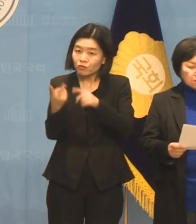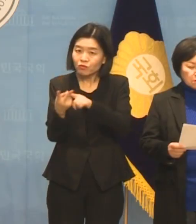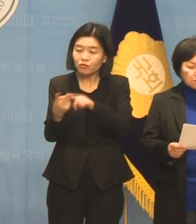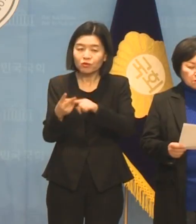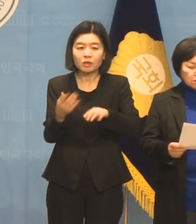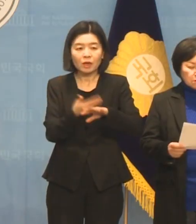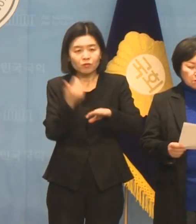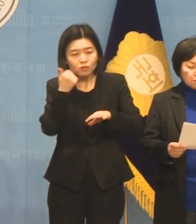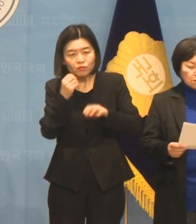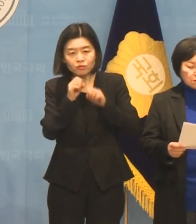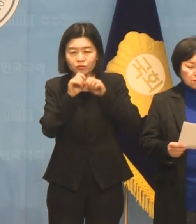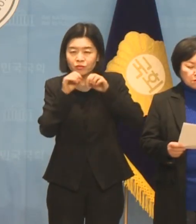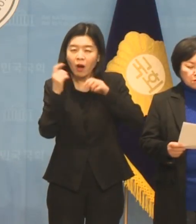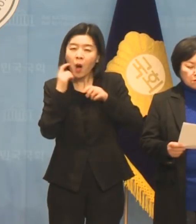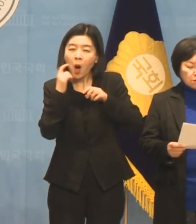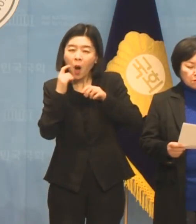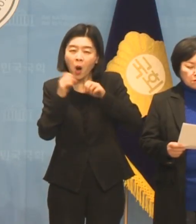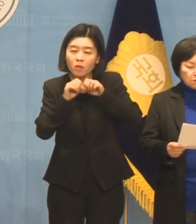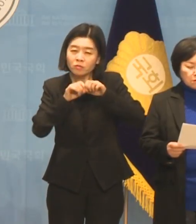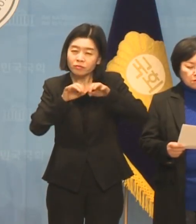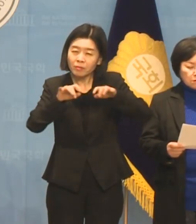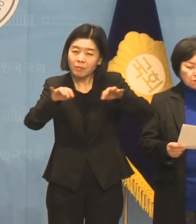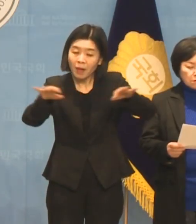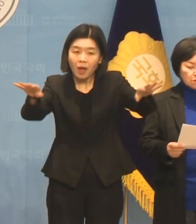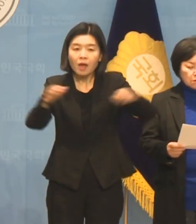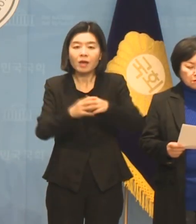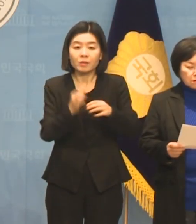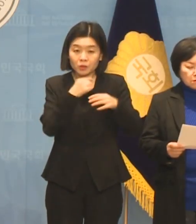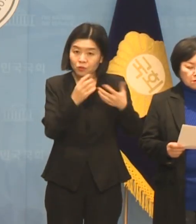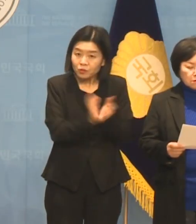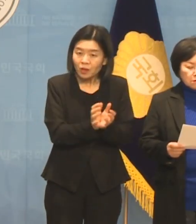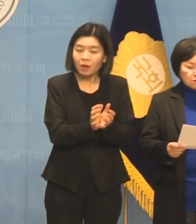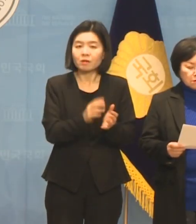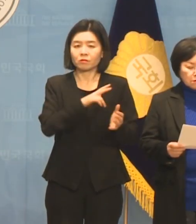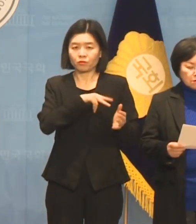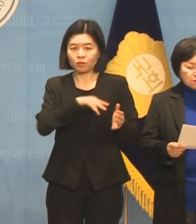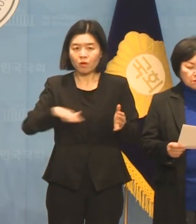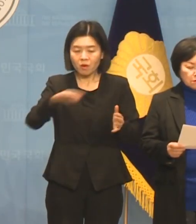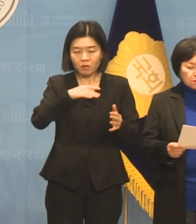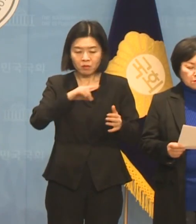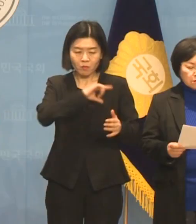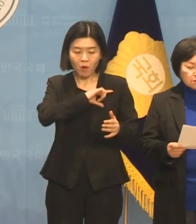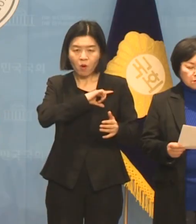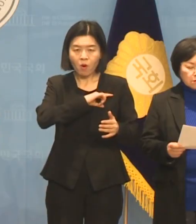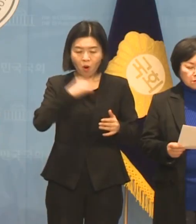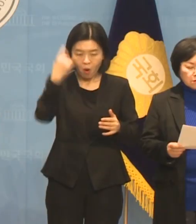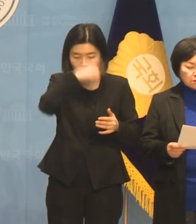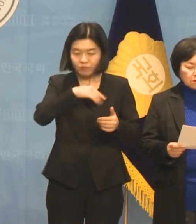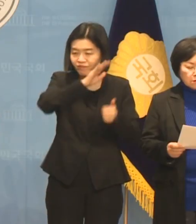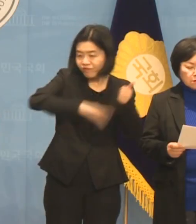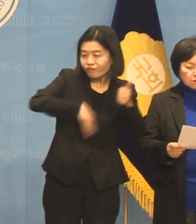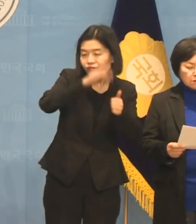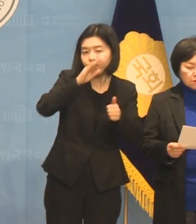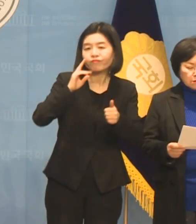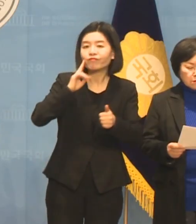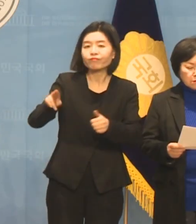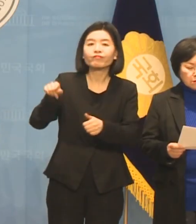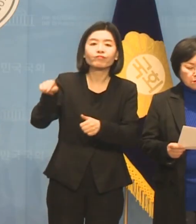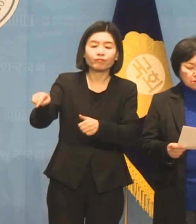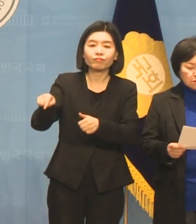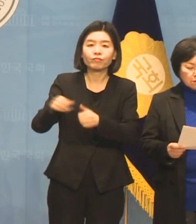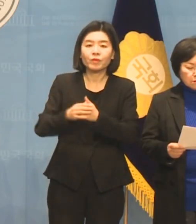다수에게 고의로 허위 사실을 퍼뜨려 더불어민주당과 소속 국회의원들의 명예를 심각하게 훼손했을 뿐만